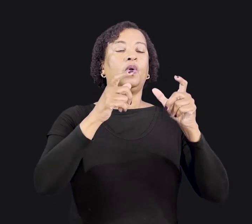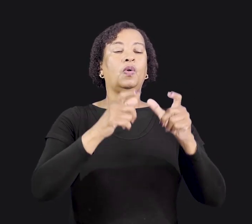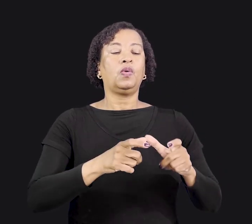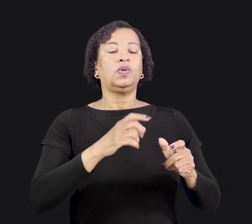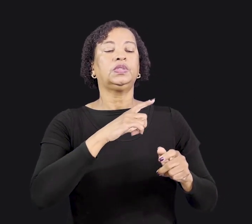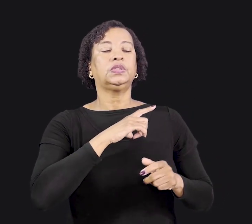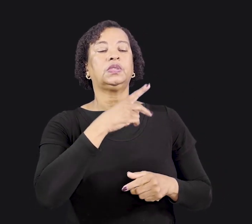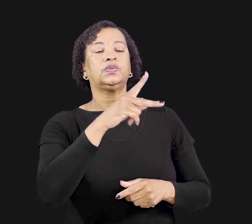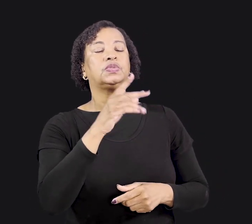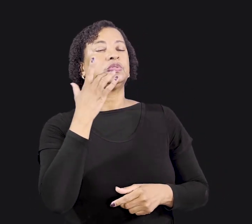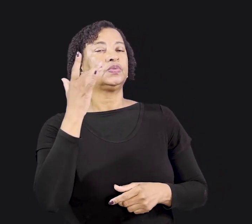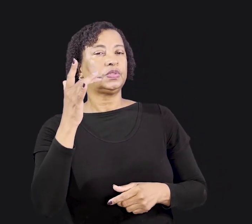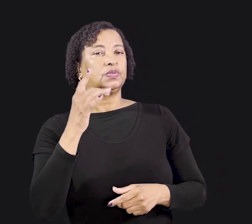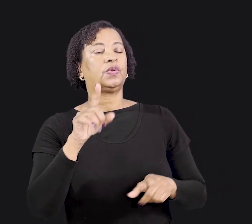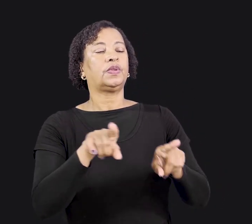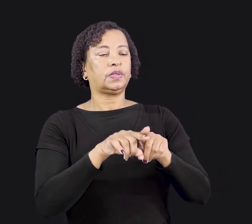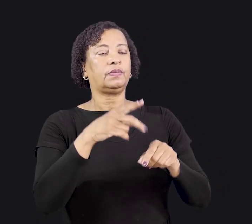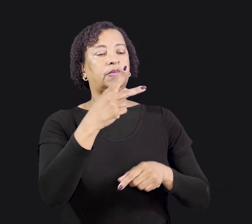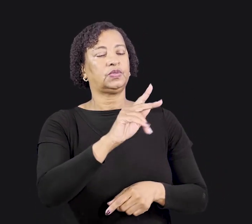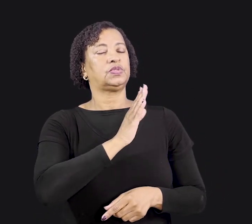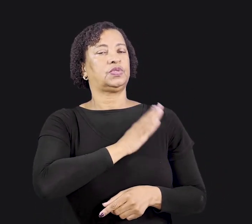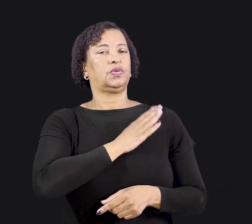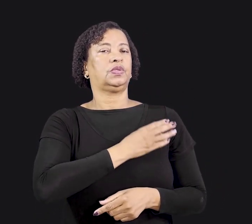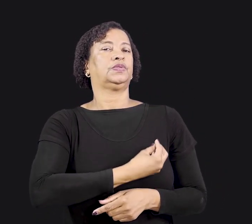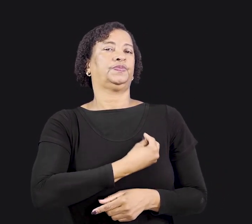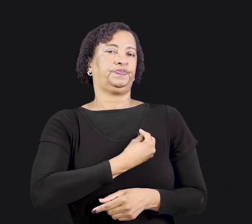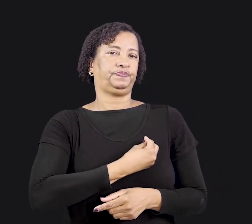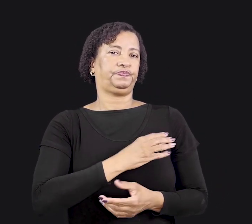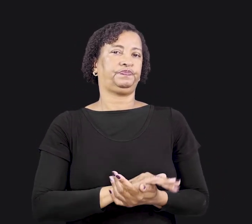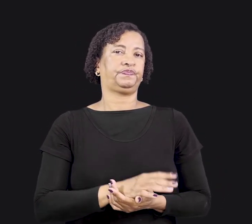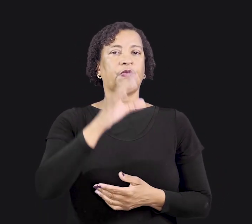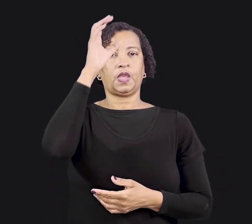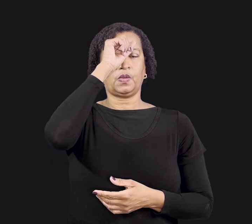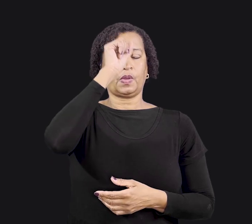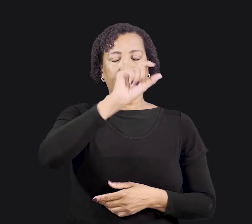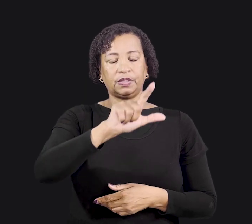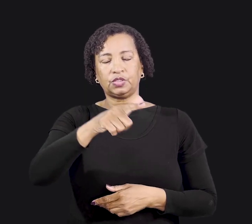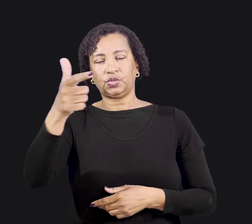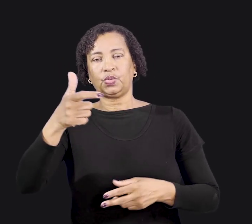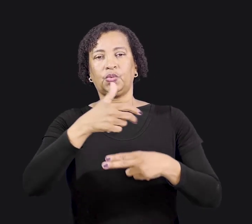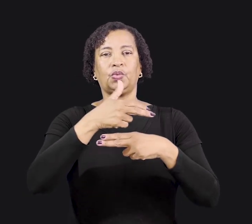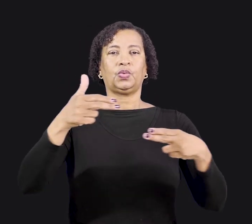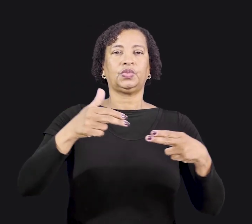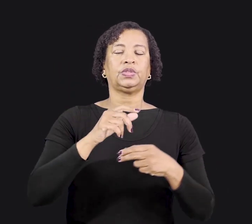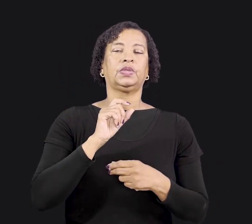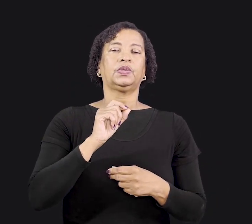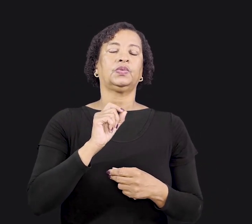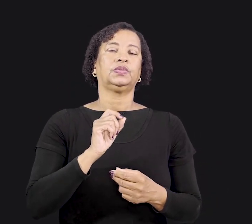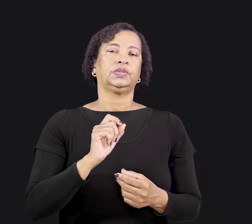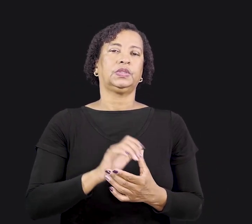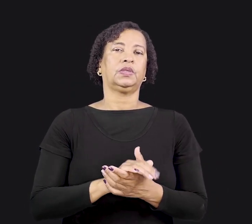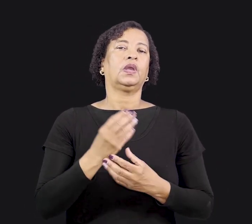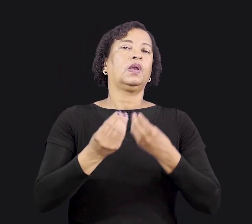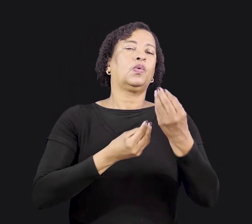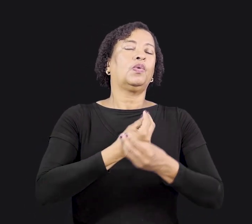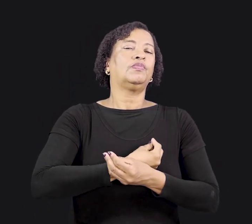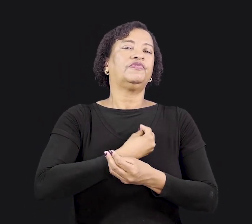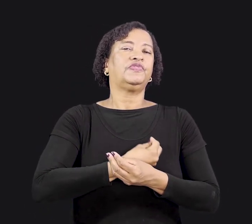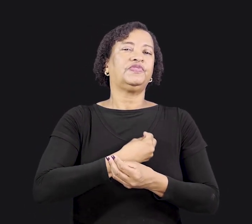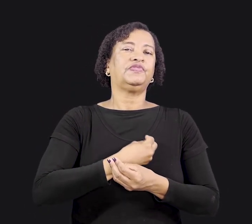tesouro, aí estará também o seu coração. Aprendi uma outra lição como viver exatamente